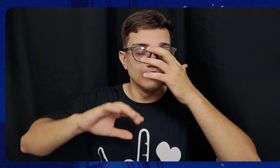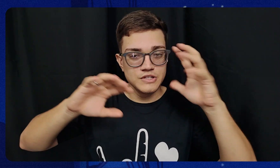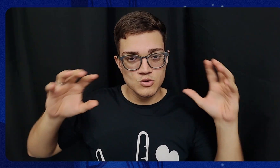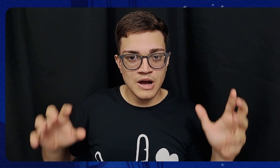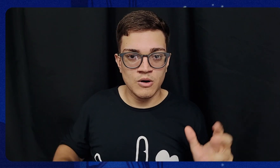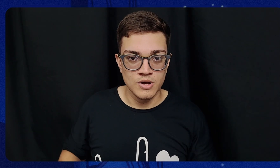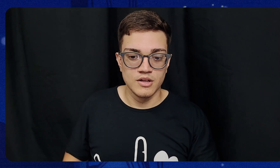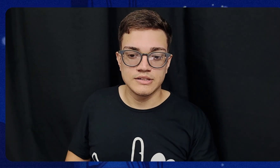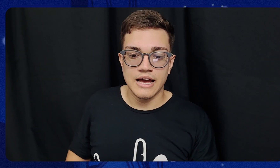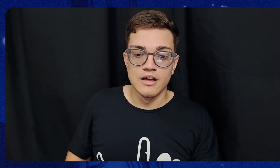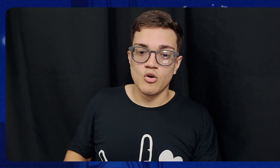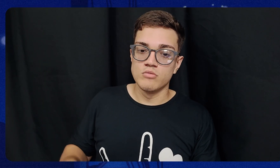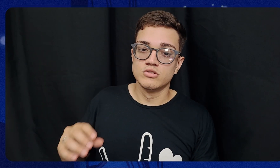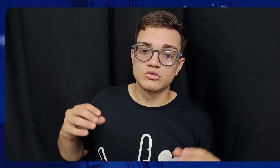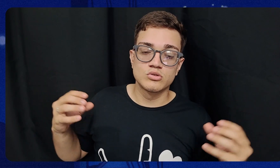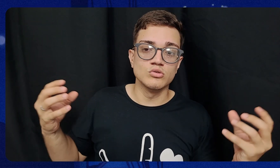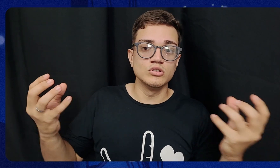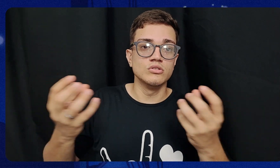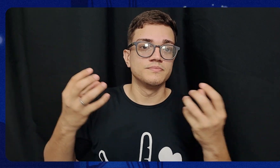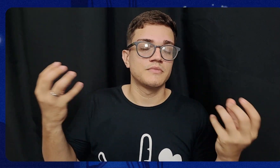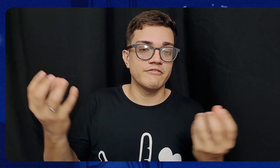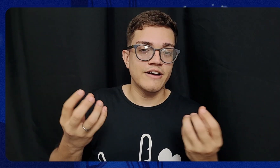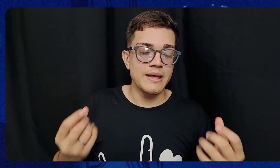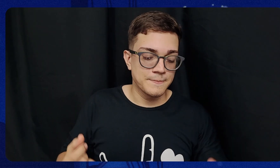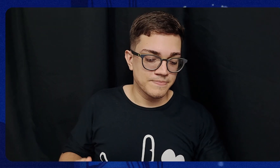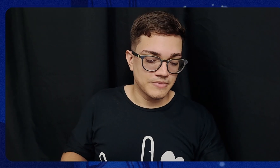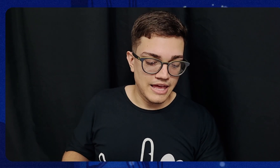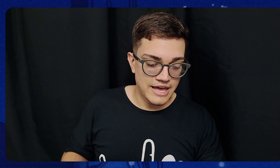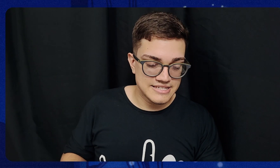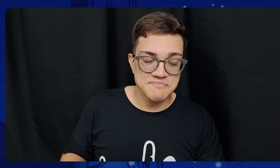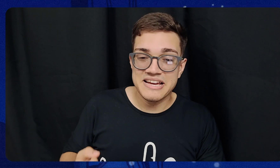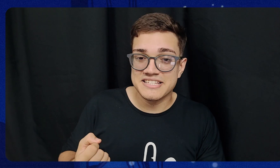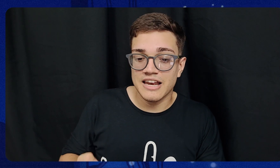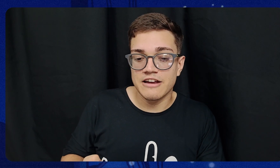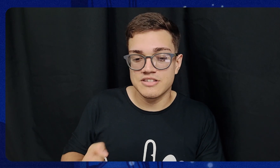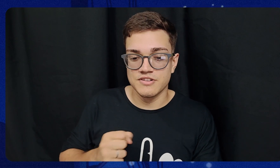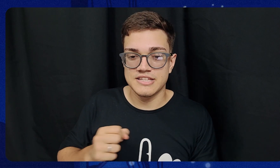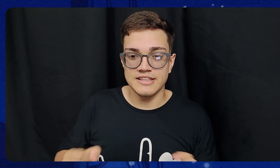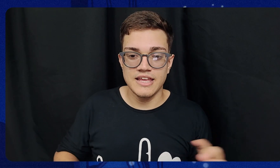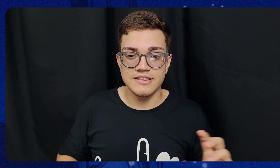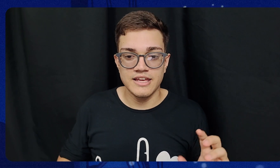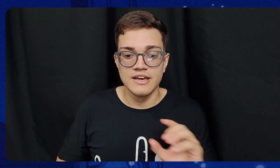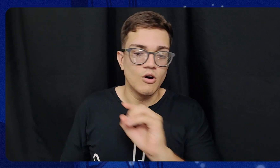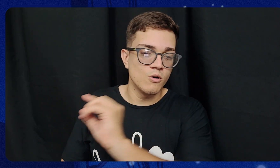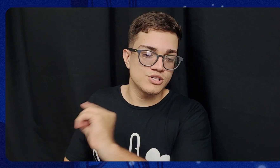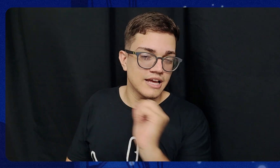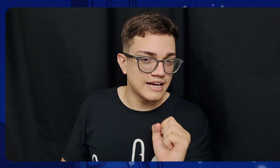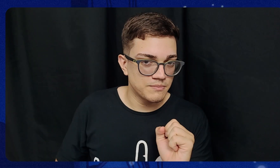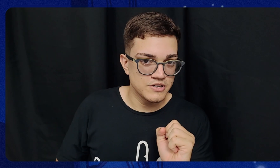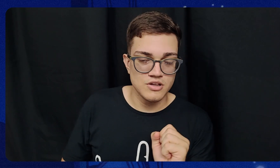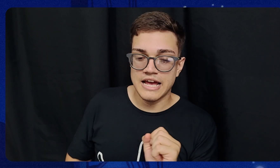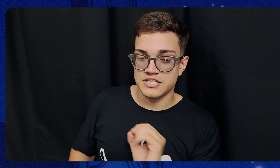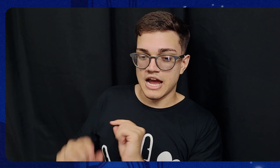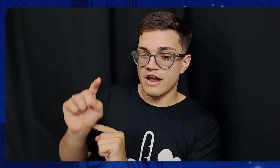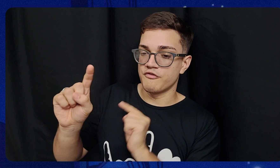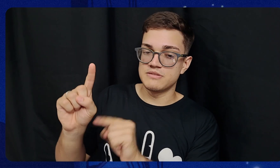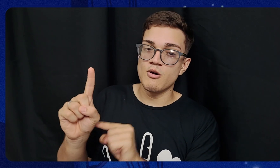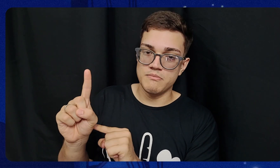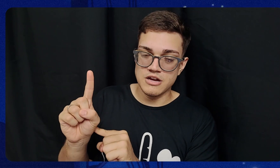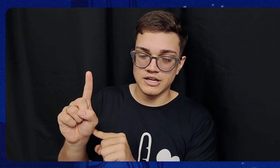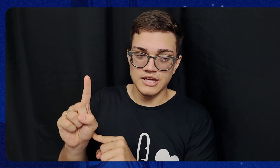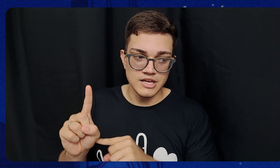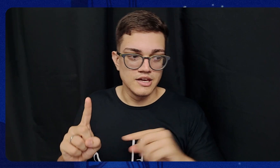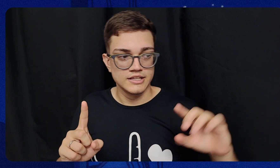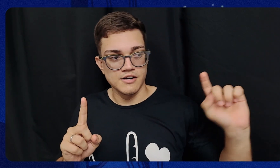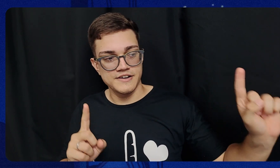cenário, no visual, tá? Como tudo vai ser mais claro se você entender onde tá cada personagem. Ah, eu fiz meu